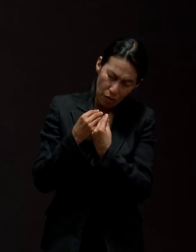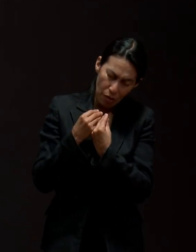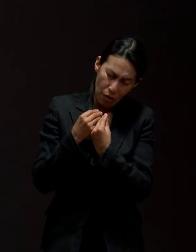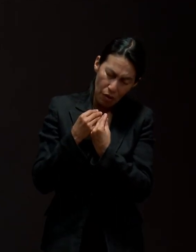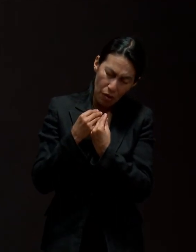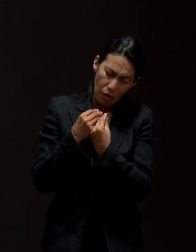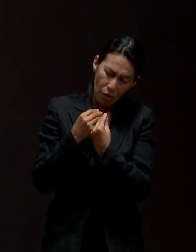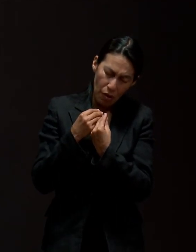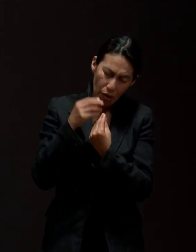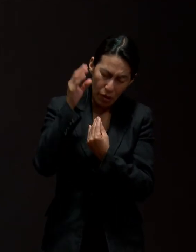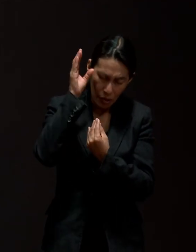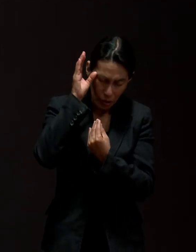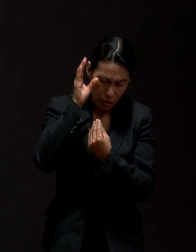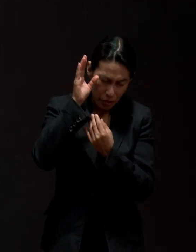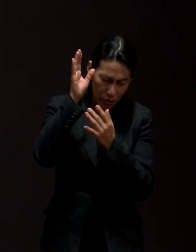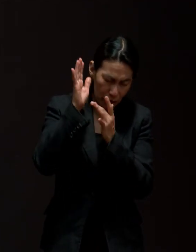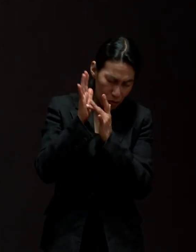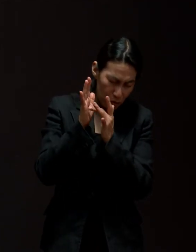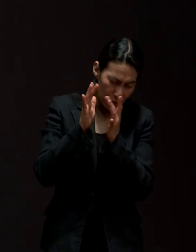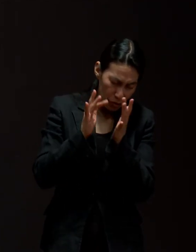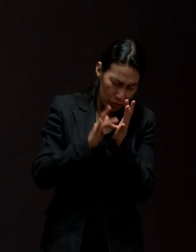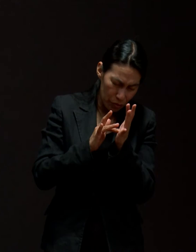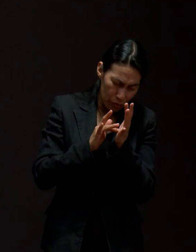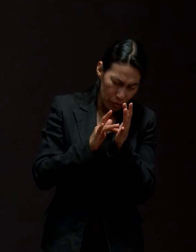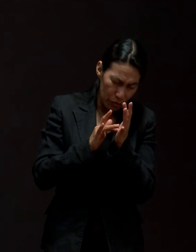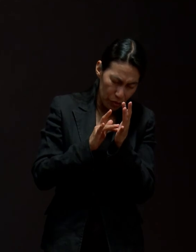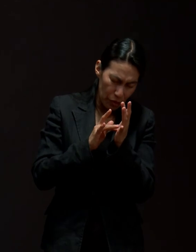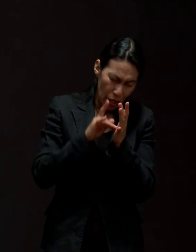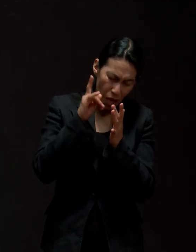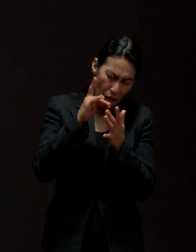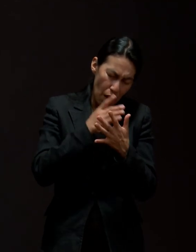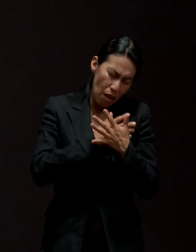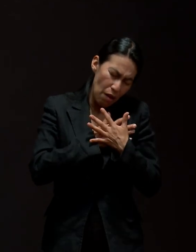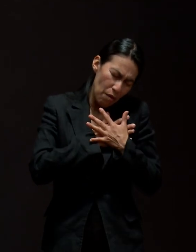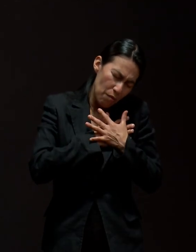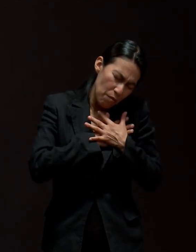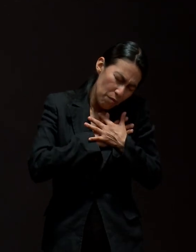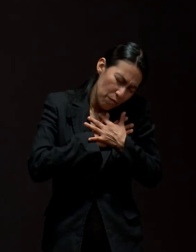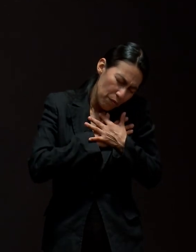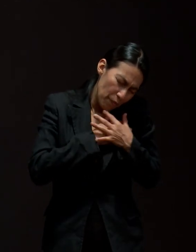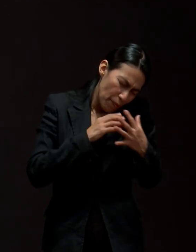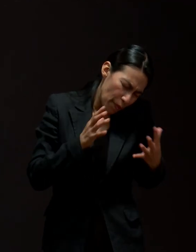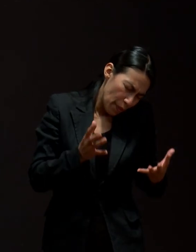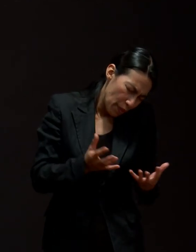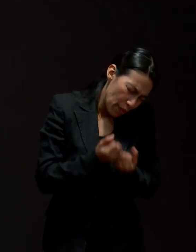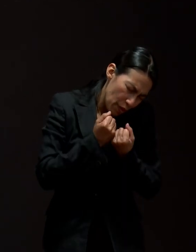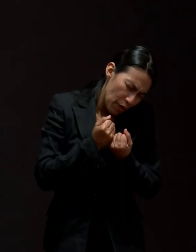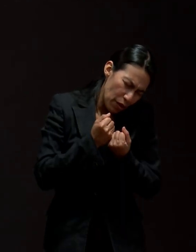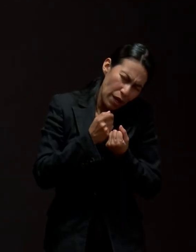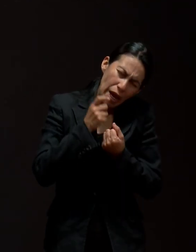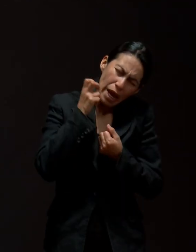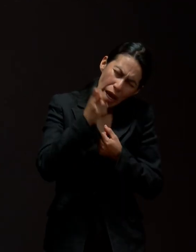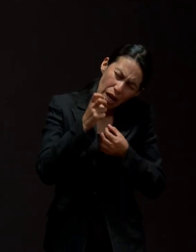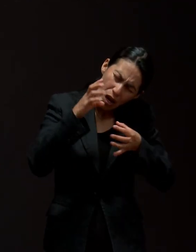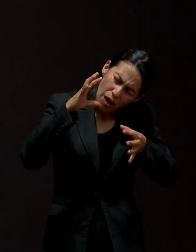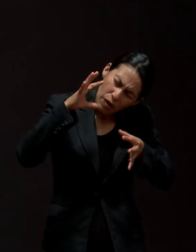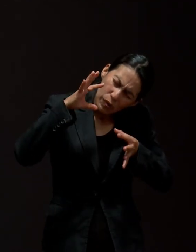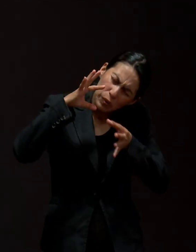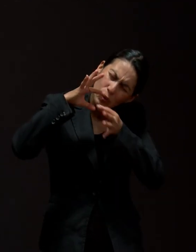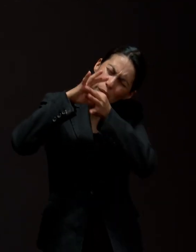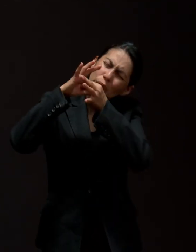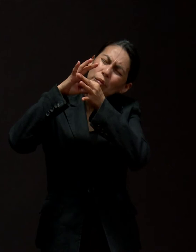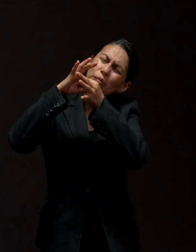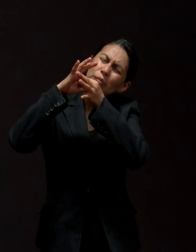Salvador Cristo Jesús es la escalera que une el